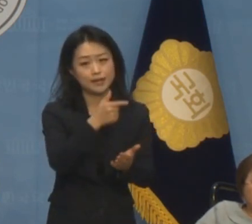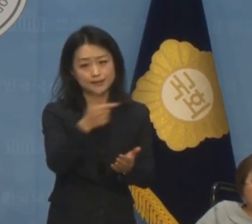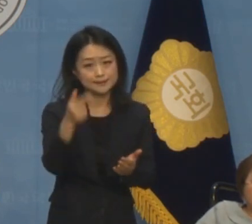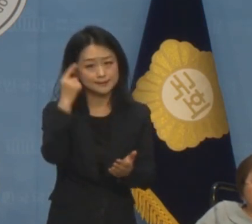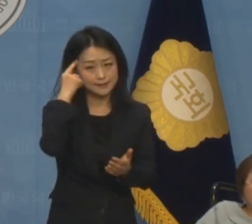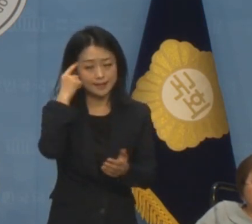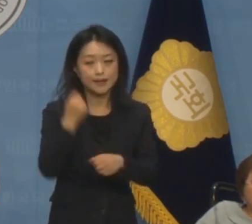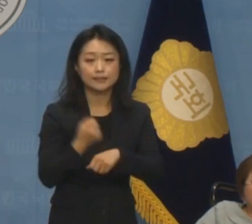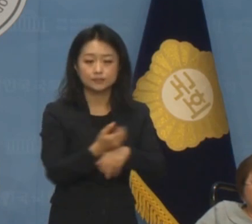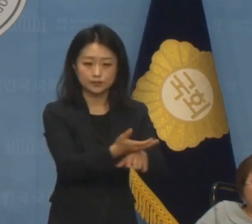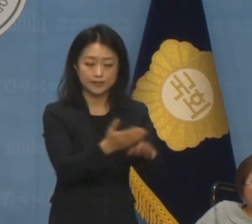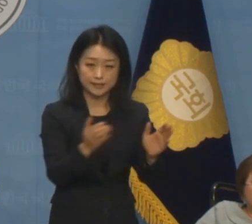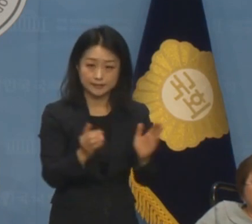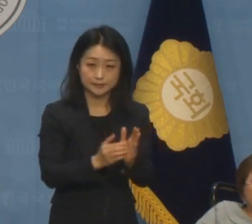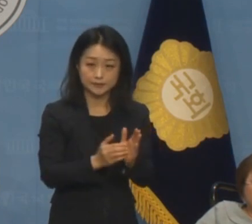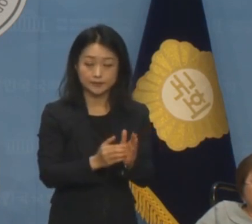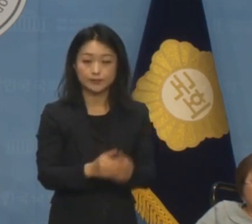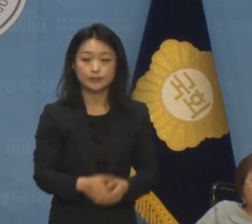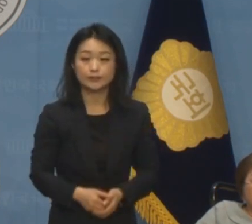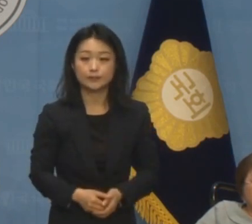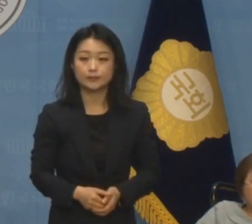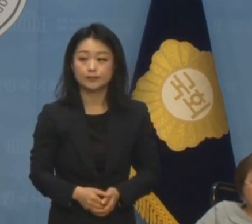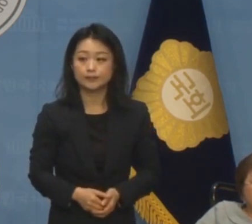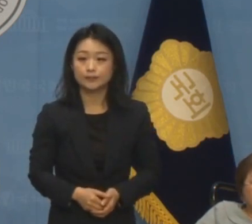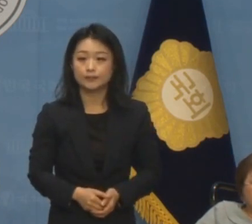우려를 전달하고 있습니다.